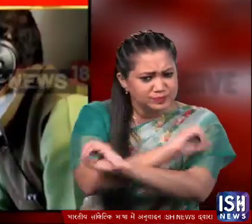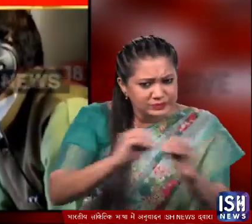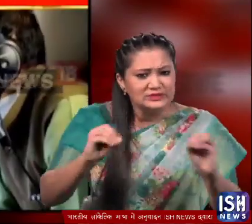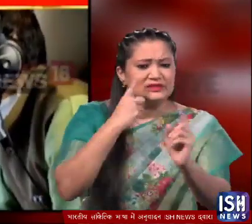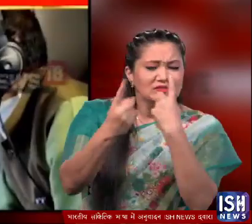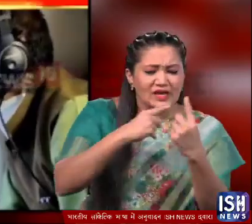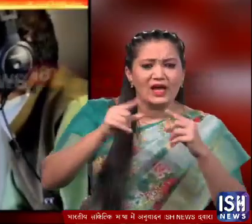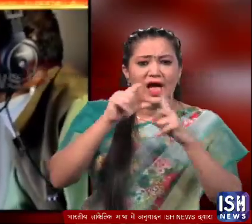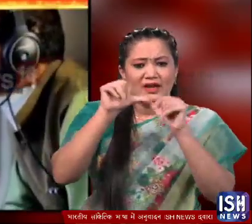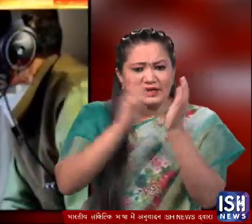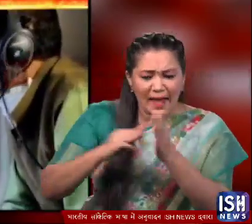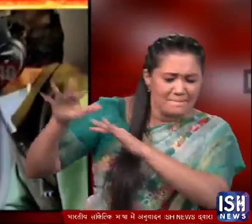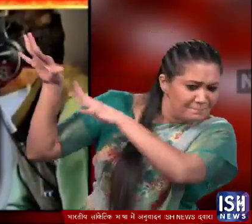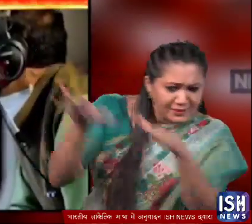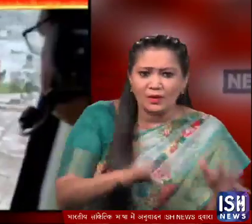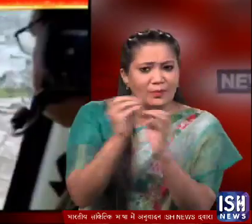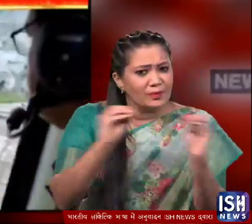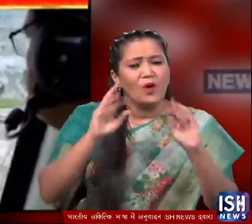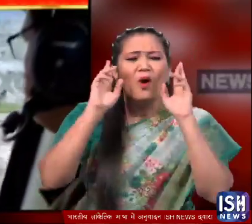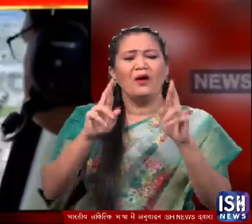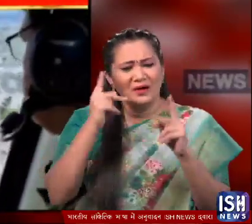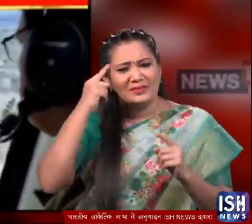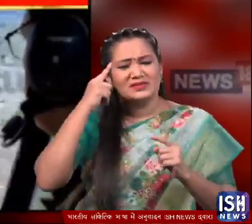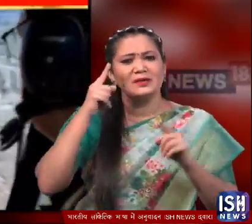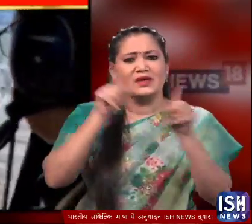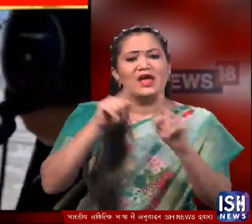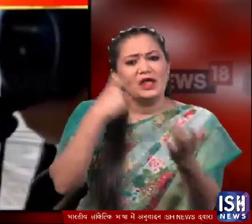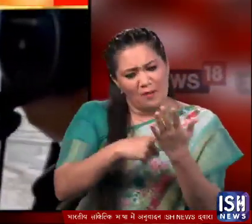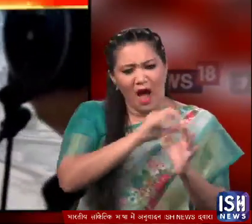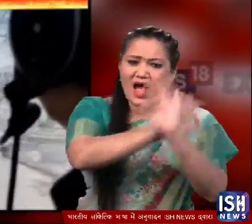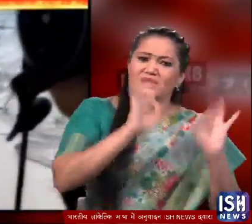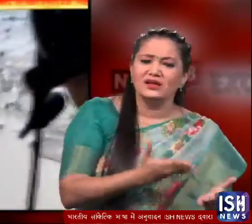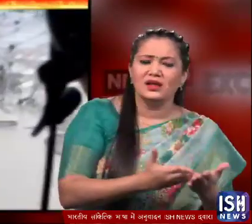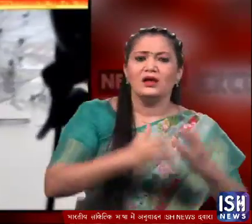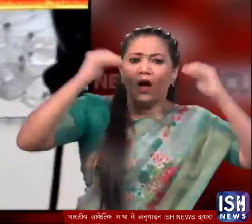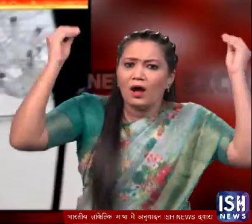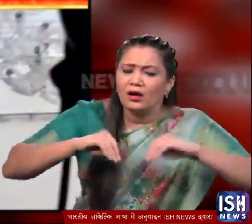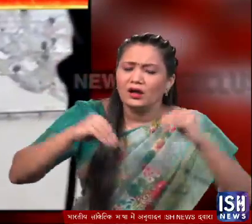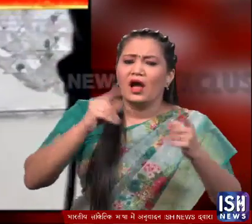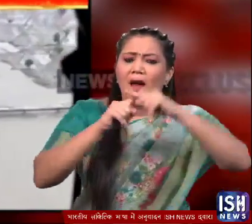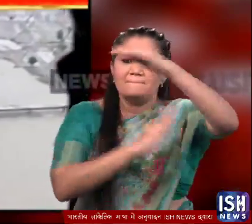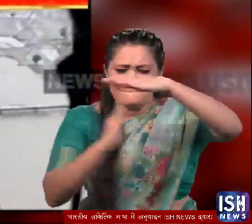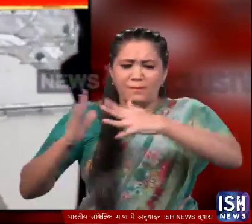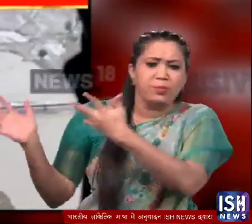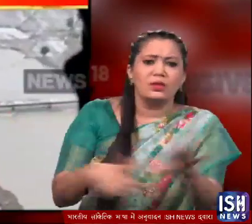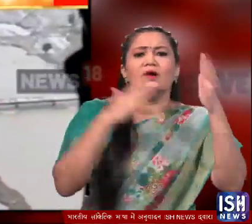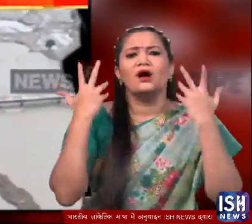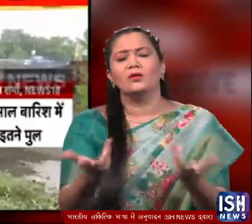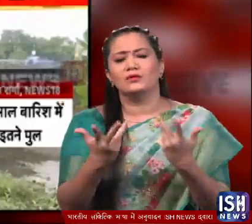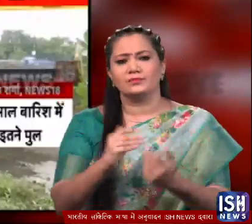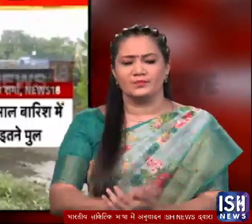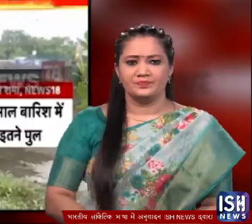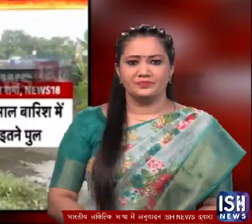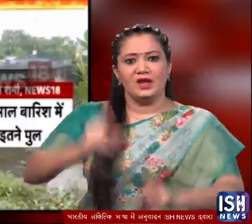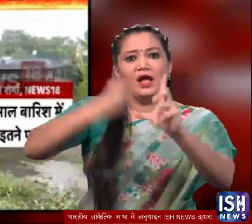नहीं, किसी बांध का पानी तो पहुंचने का अनुमान नहीं। लेकिन ऐसी हर रिपोर्ट के बावजूद आखिर बारिश में पुल तिनकों की तरह बह कैसे गए?